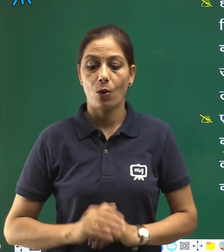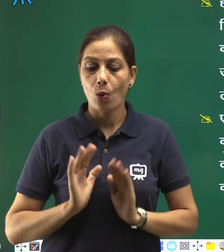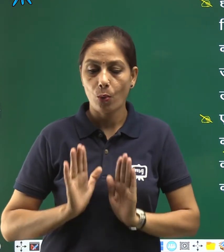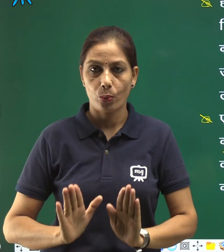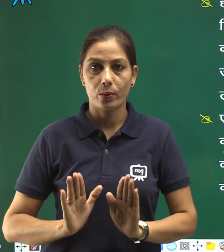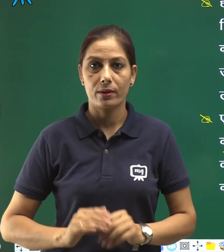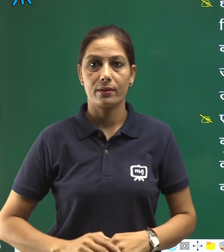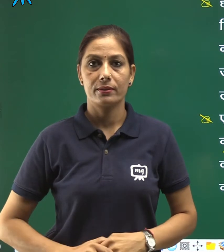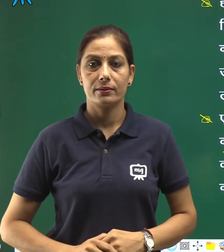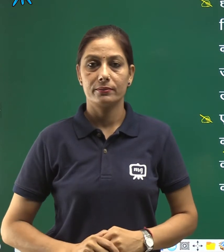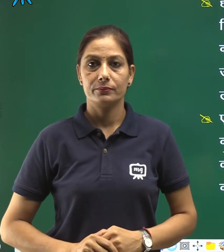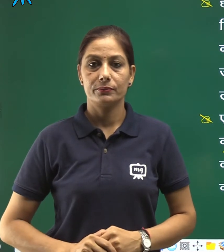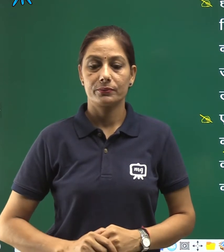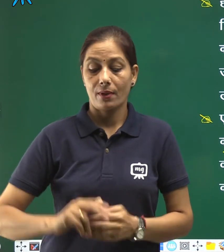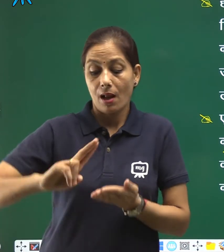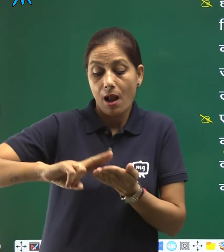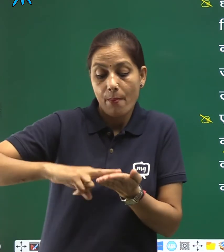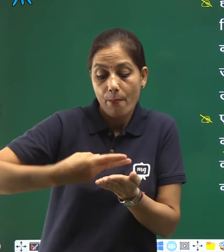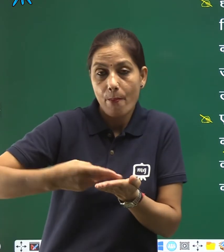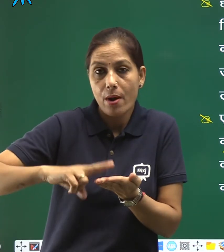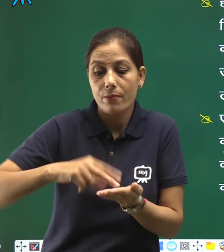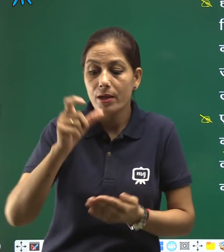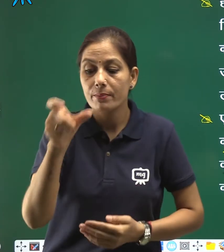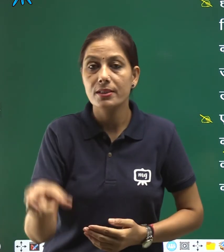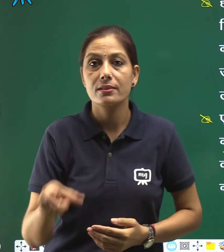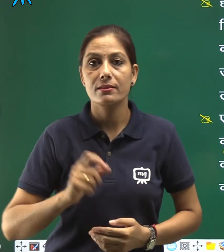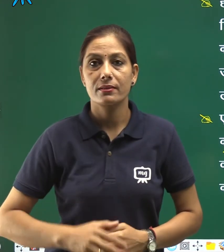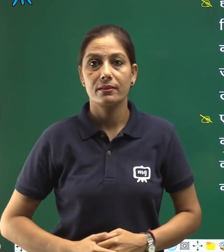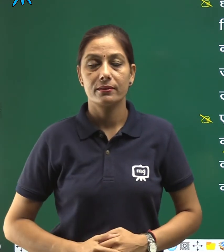रुककर पान वाले से